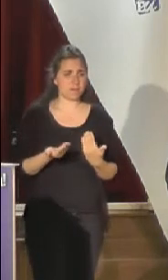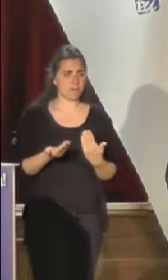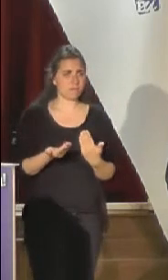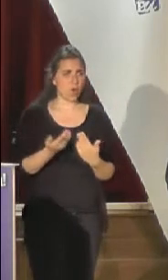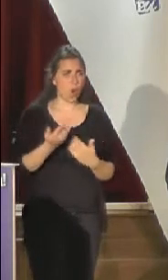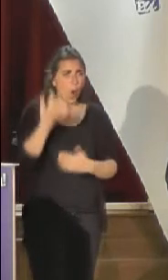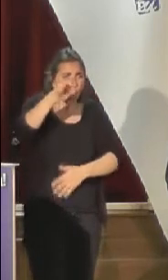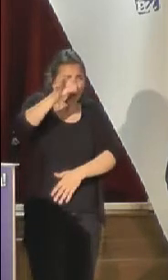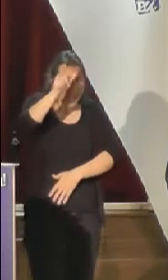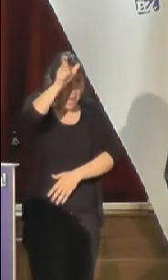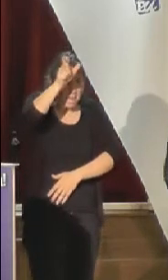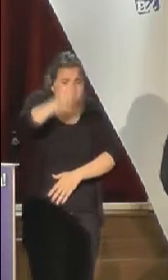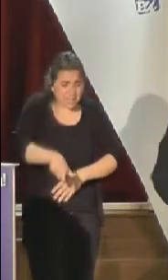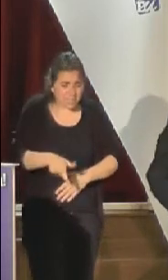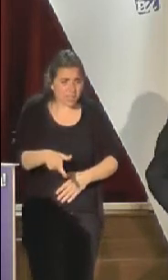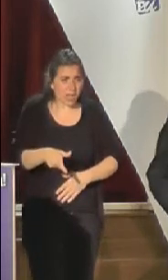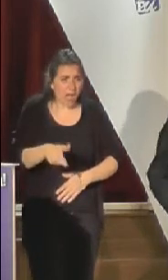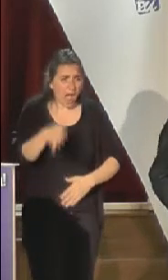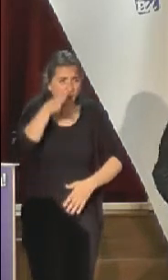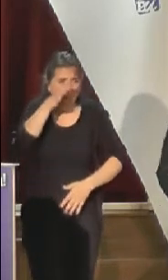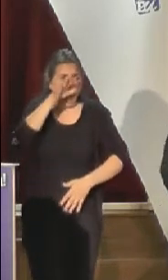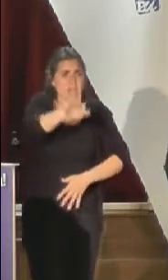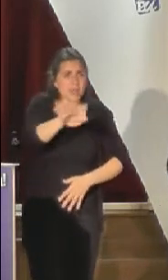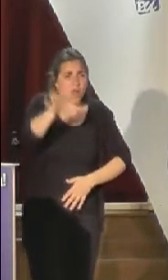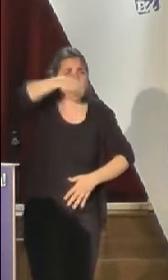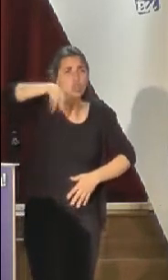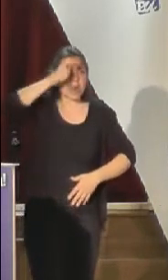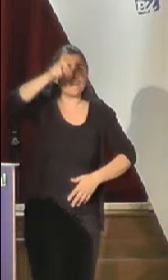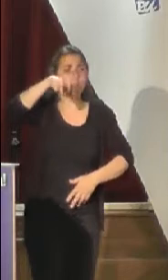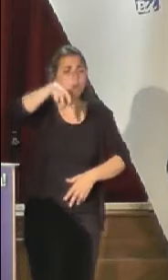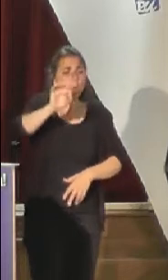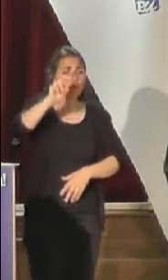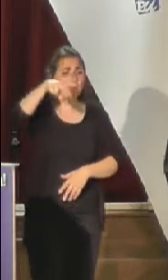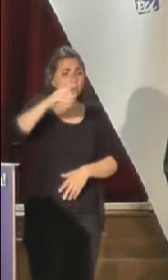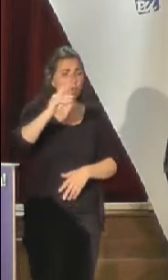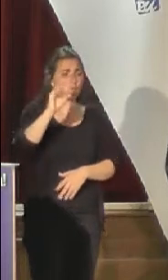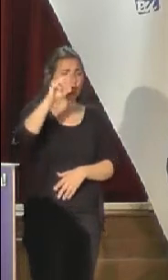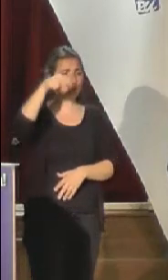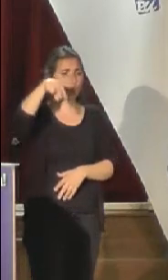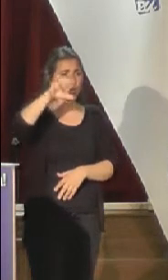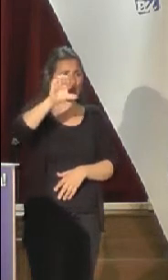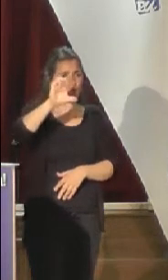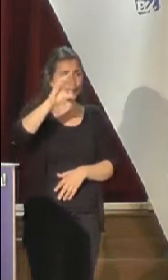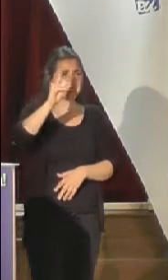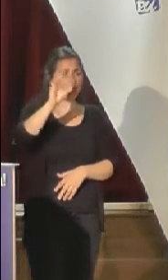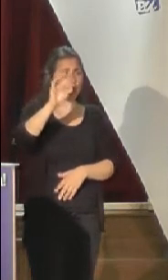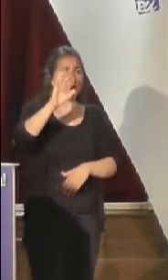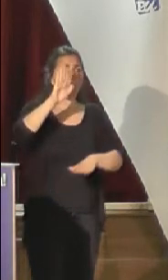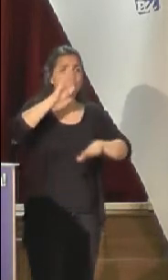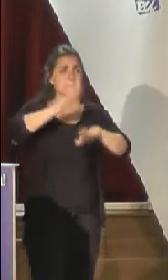denunciou no xulgado de Montoñedo a empresa por violar os dereitos laborais.